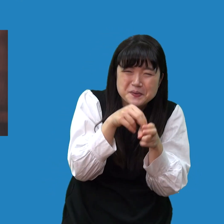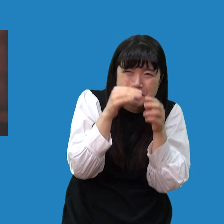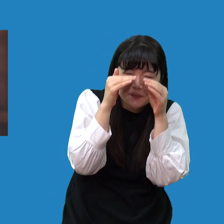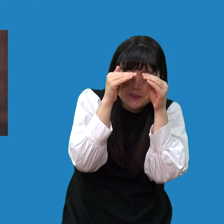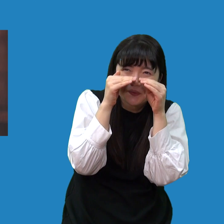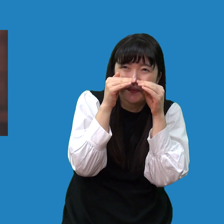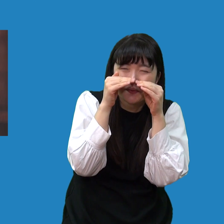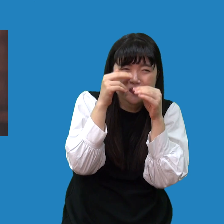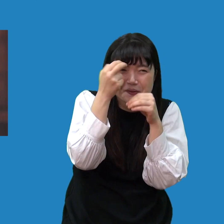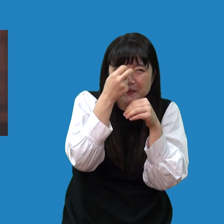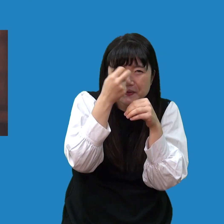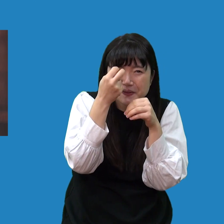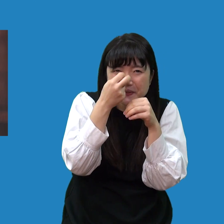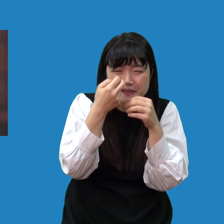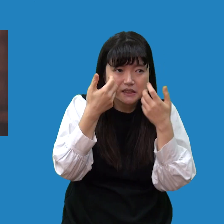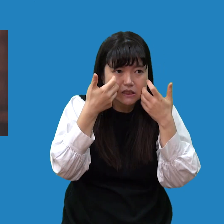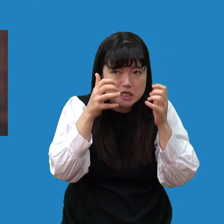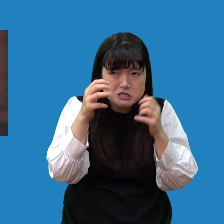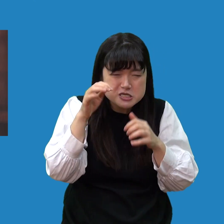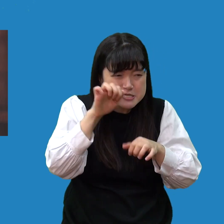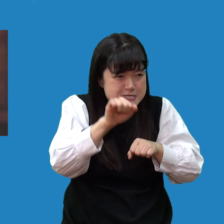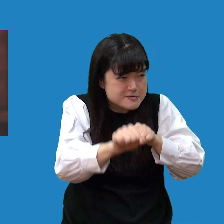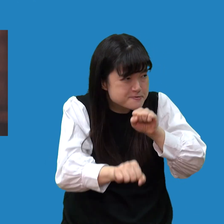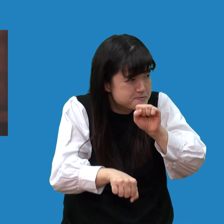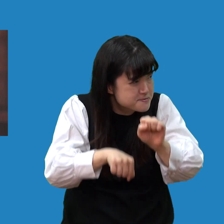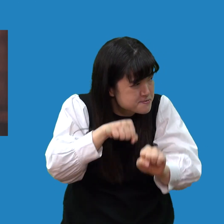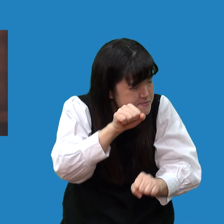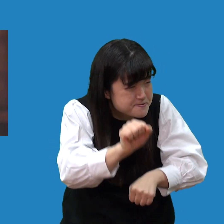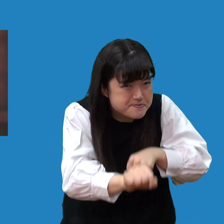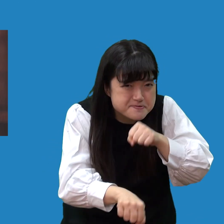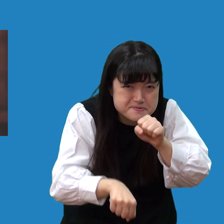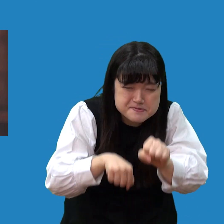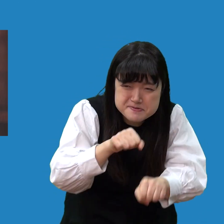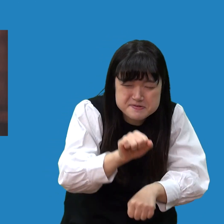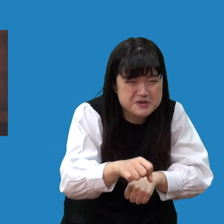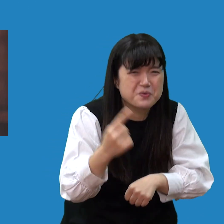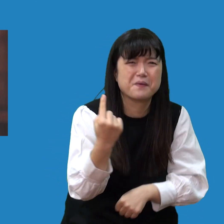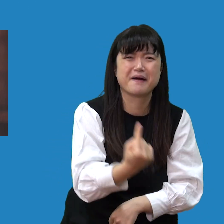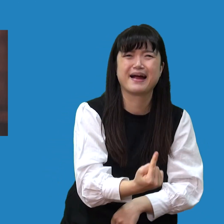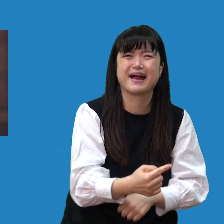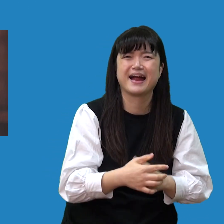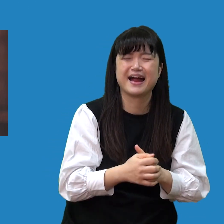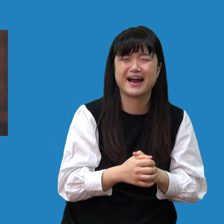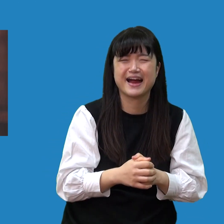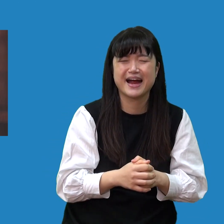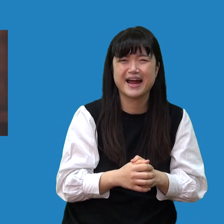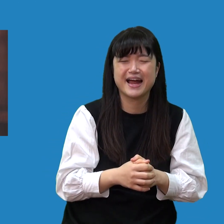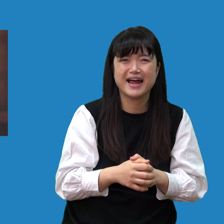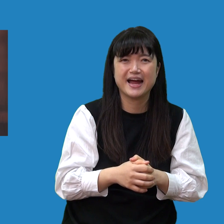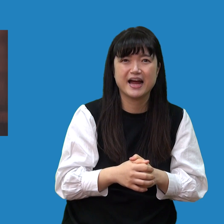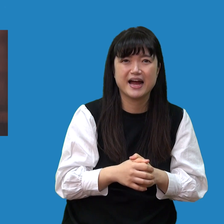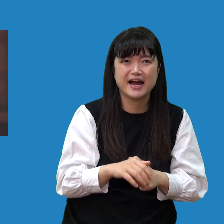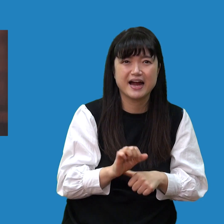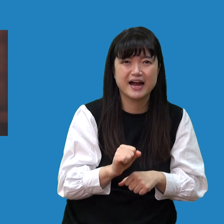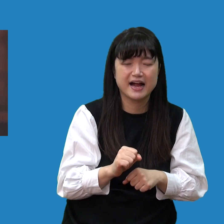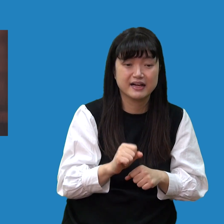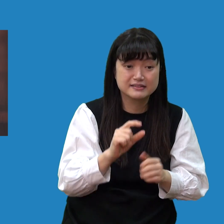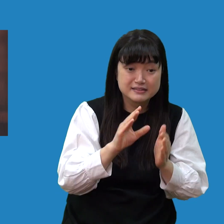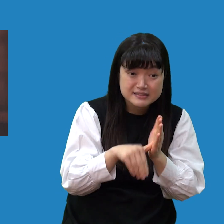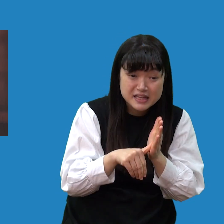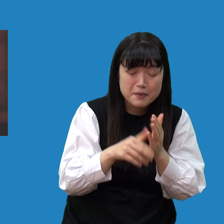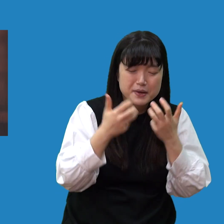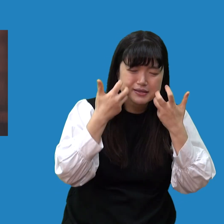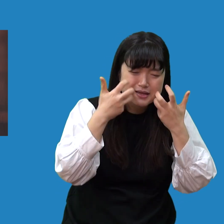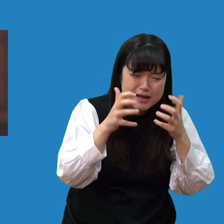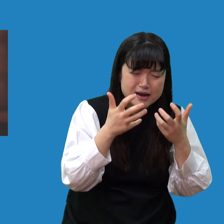보니까 이제 사람들이 오니까 사자들이 온단 말이죠. 지나가는 건 다 봤단 말이죠. 네, 그때가 되면 우리는